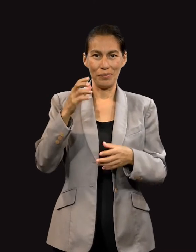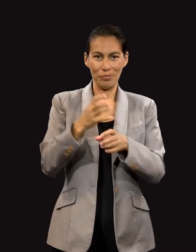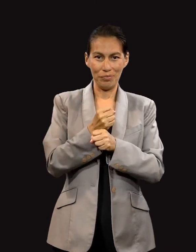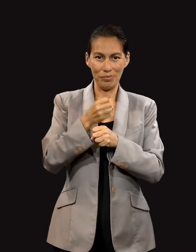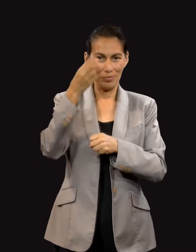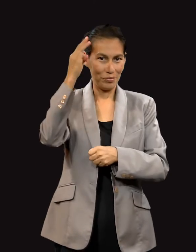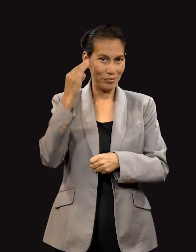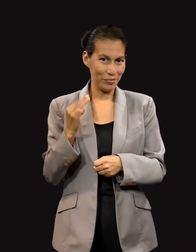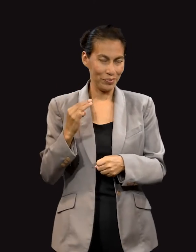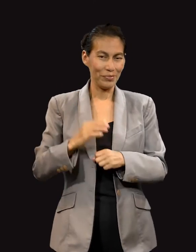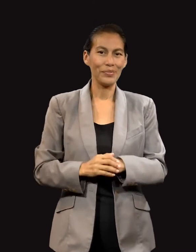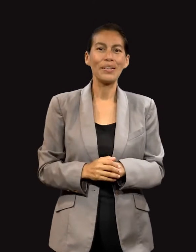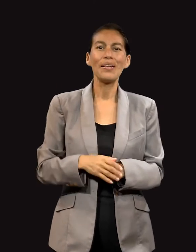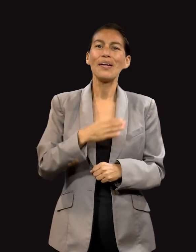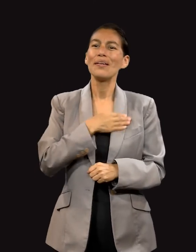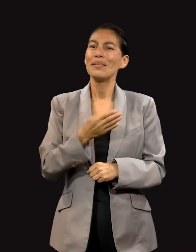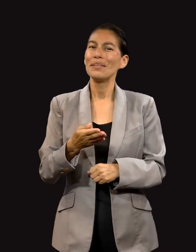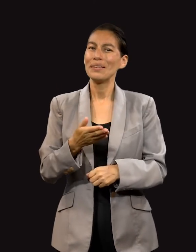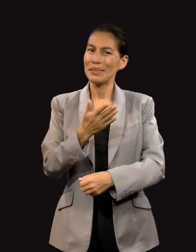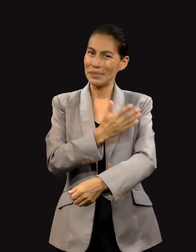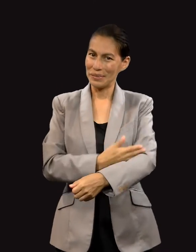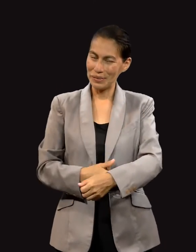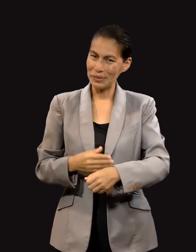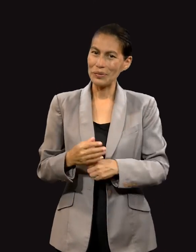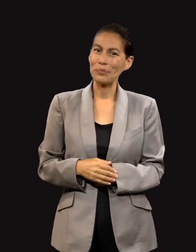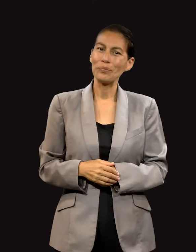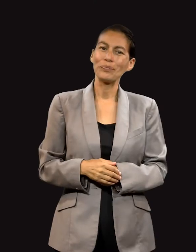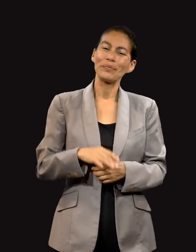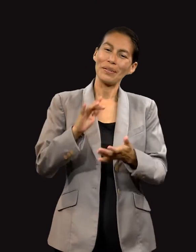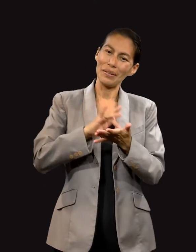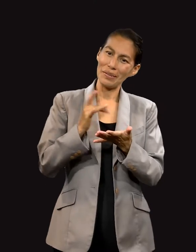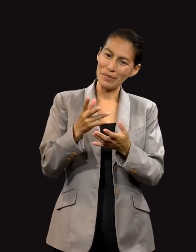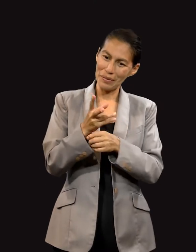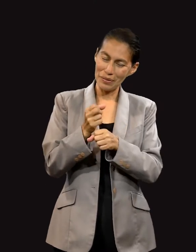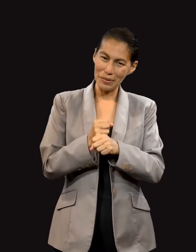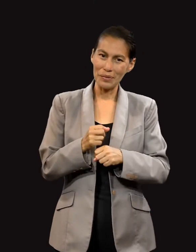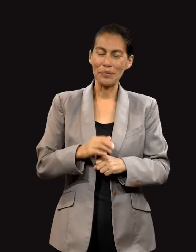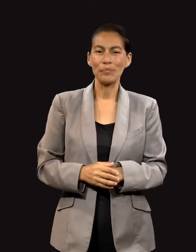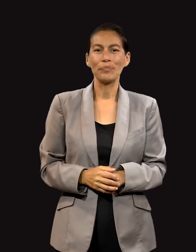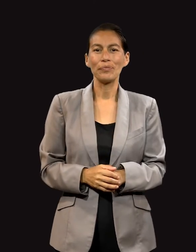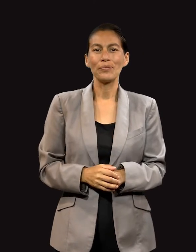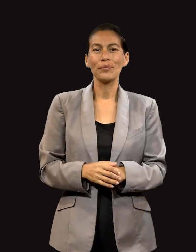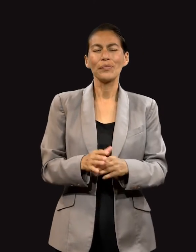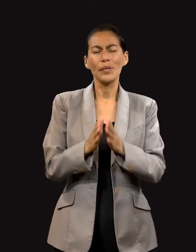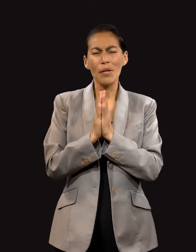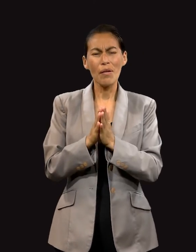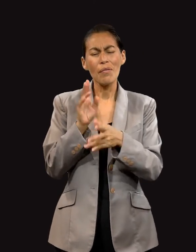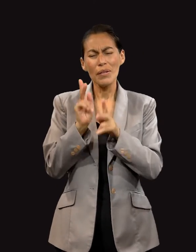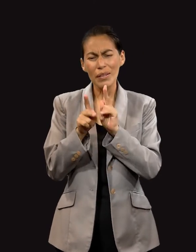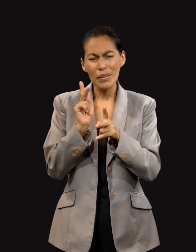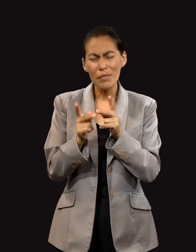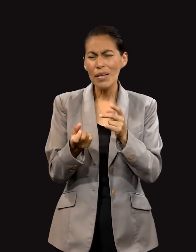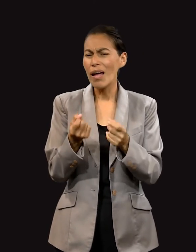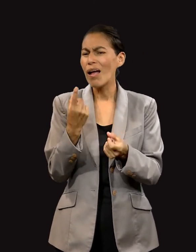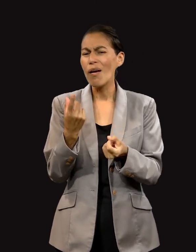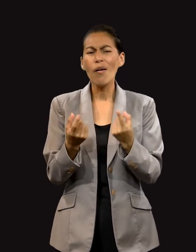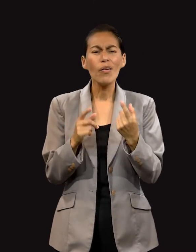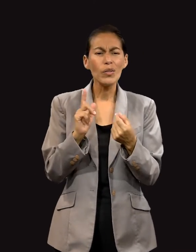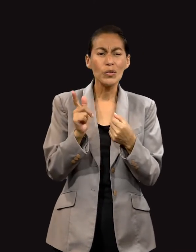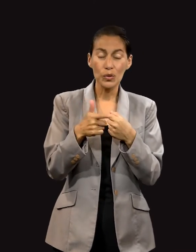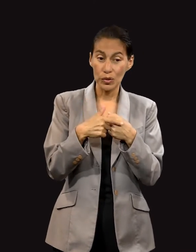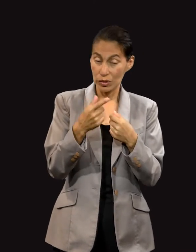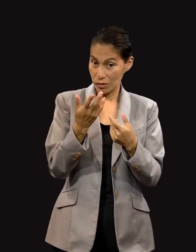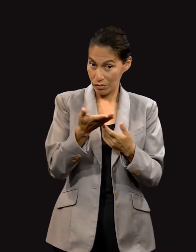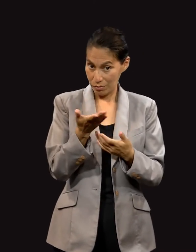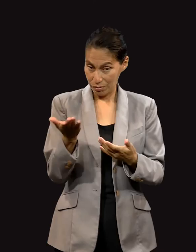Estamos felices de poder estar aquí. Me encanta tenerles aquí. Cuéntenos algo de ustedes. Bueno,